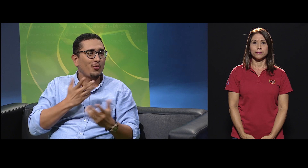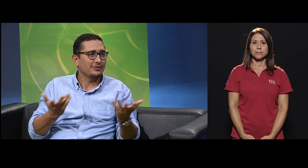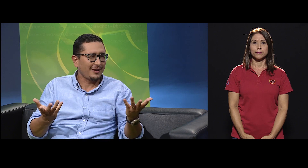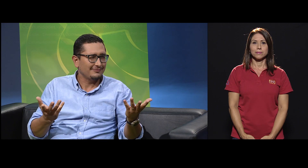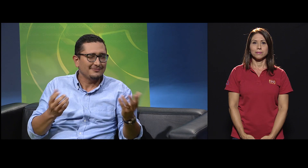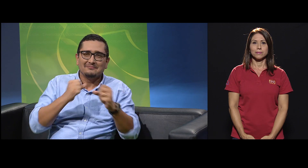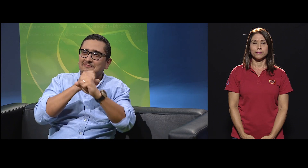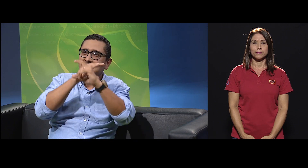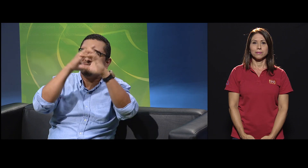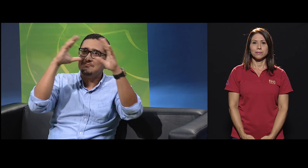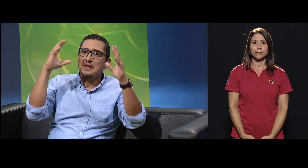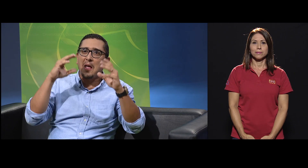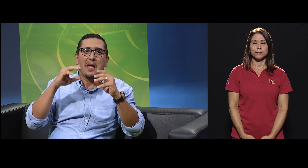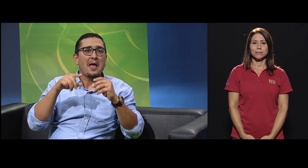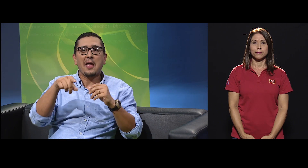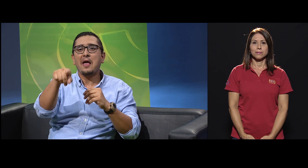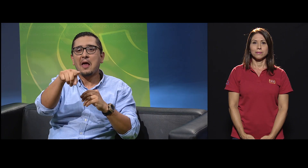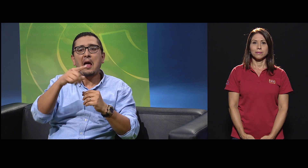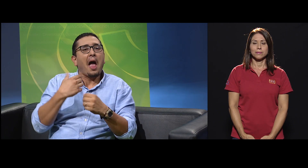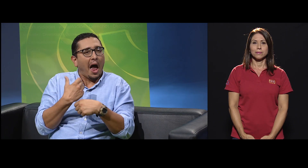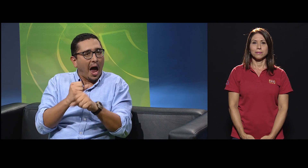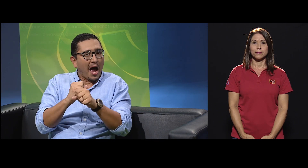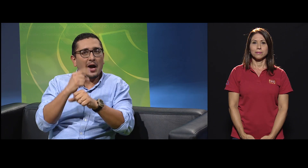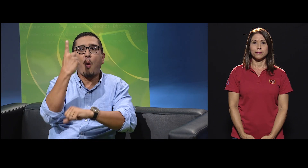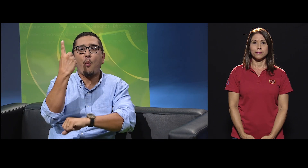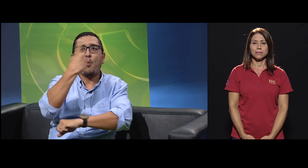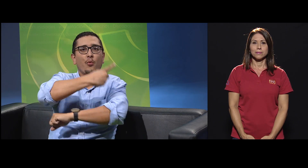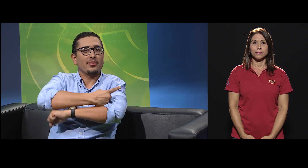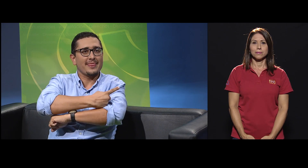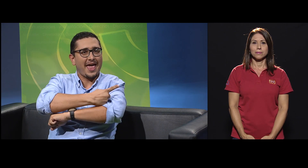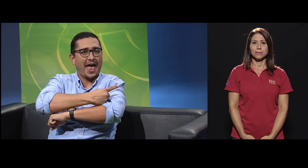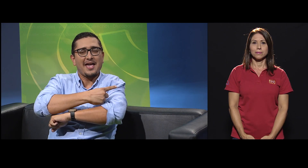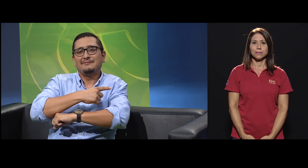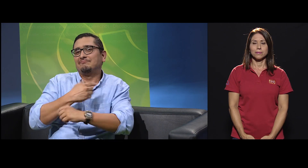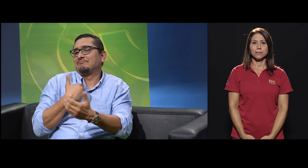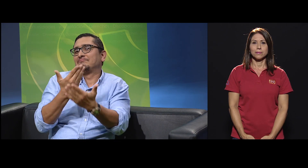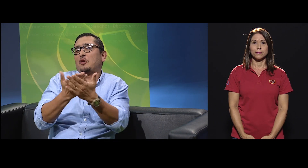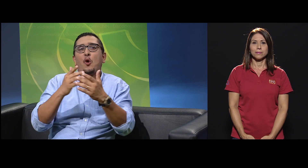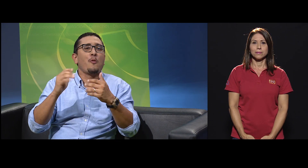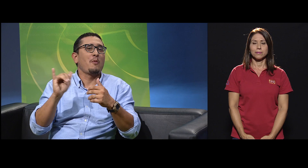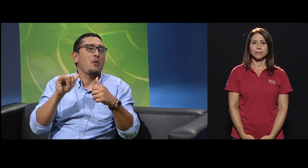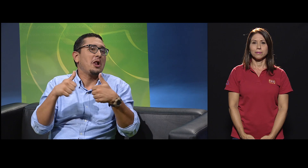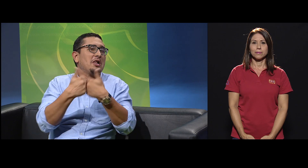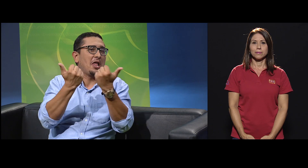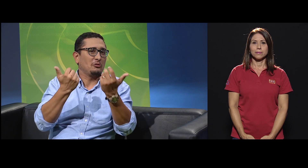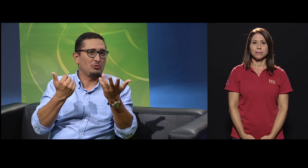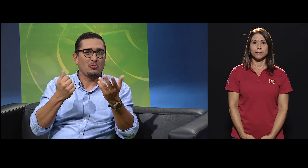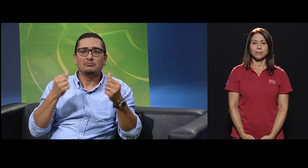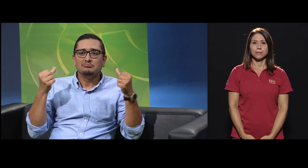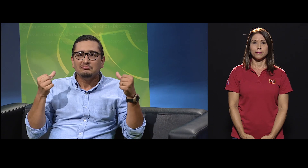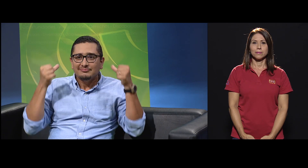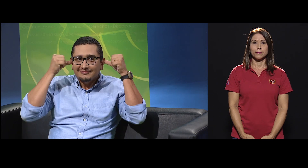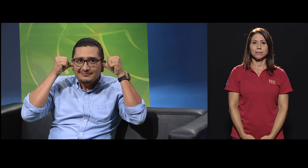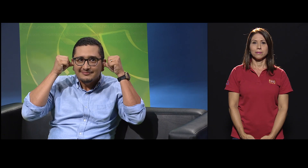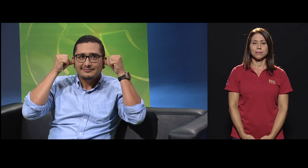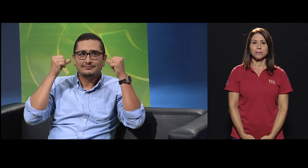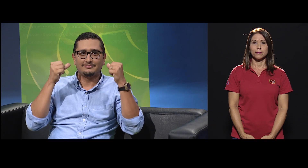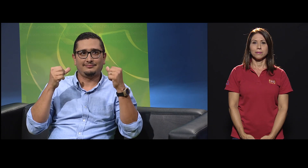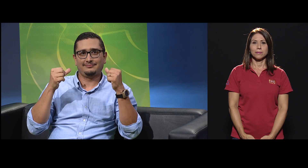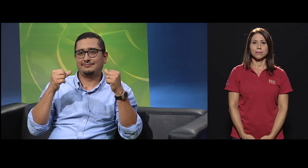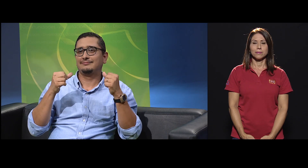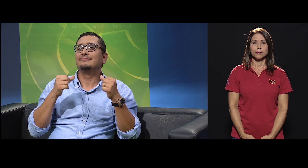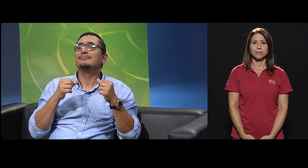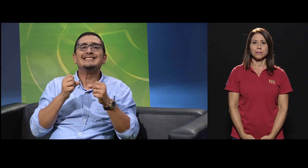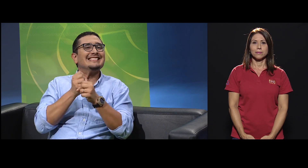porque no se pusieron en los zapatos de las personas sordas. Yo considero que si algún día, no sé, se